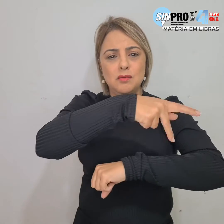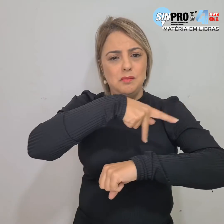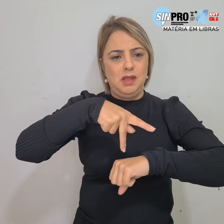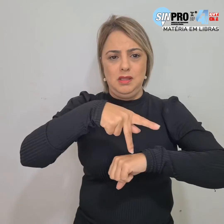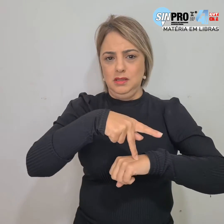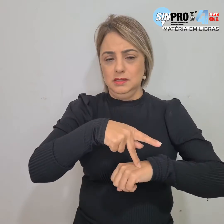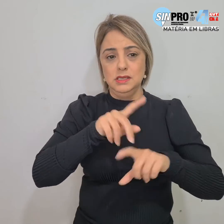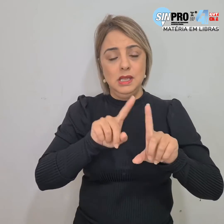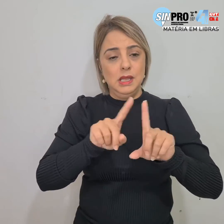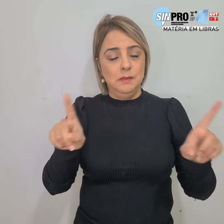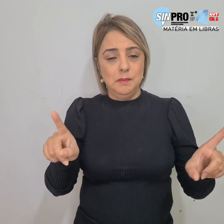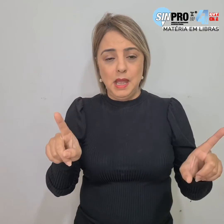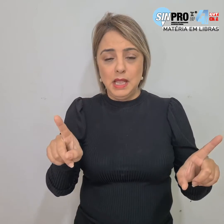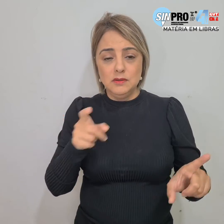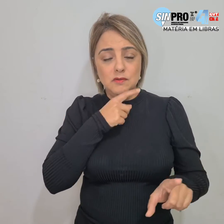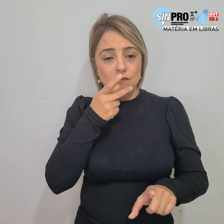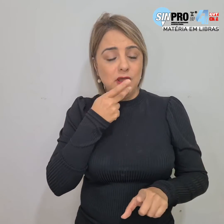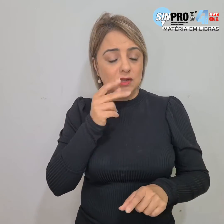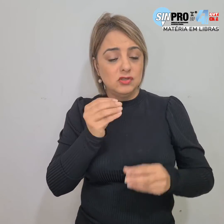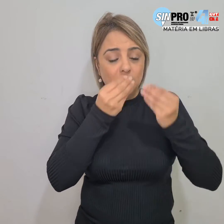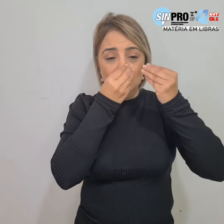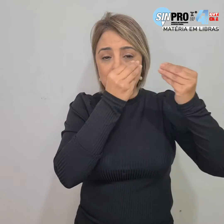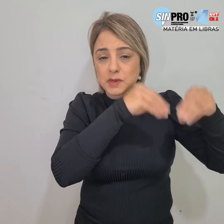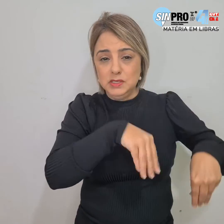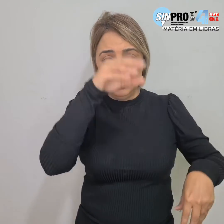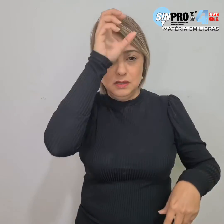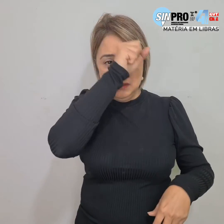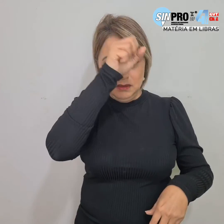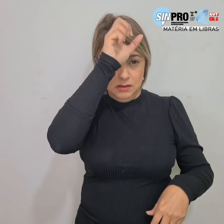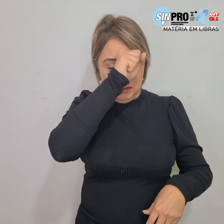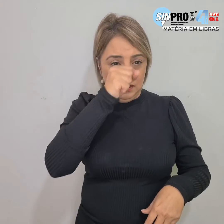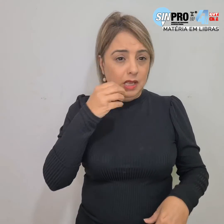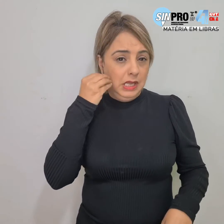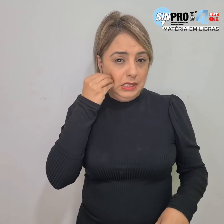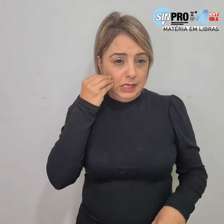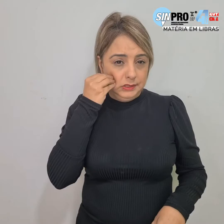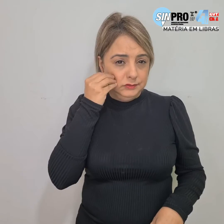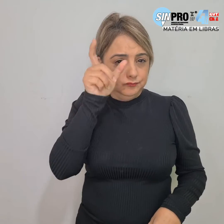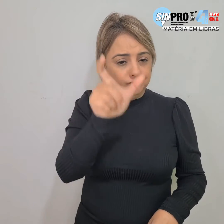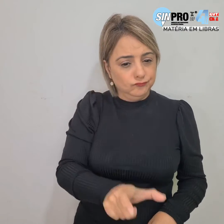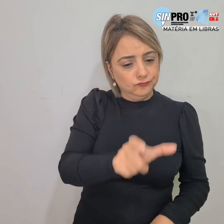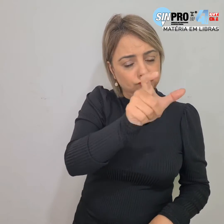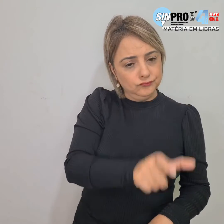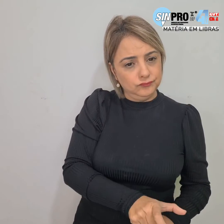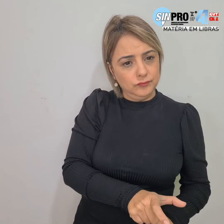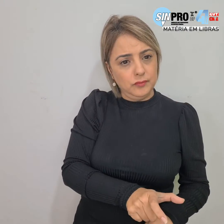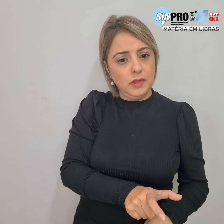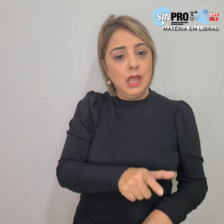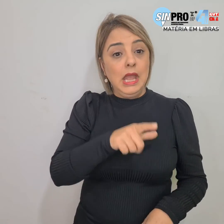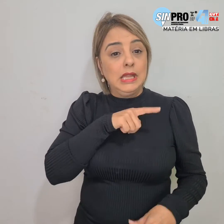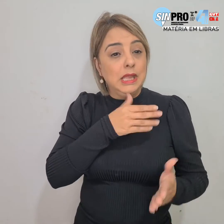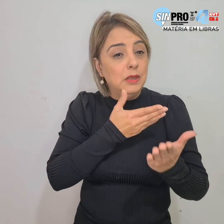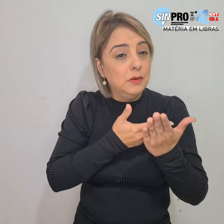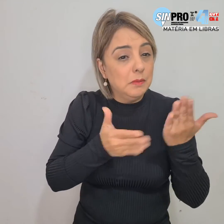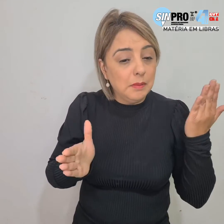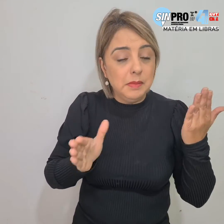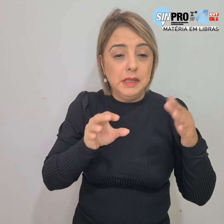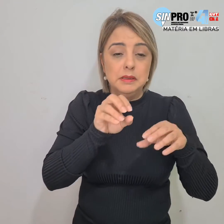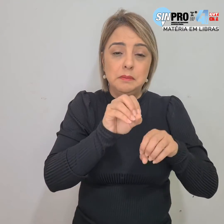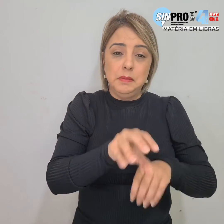de perdas de aprendizagem medidas em testes padronizados. Há uma perda para a educação num sentido muito mais amplo